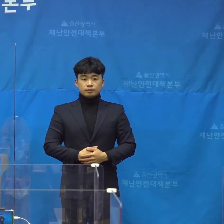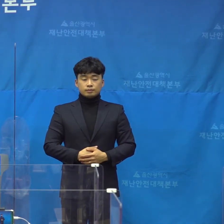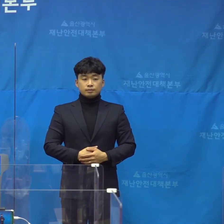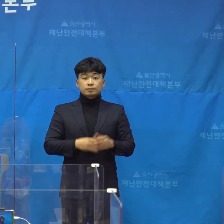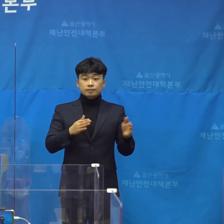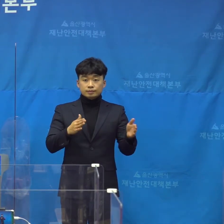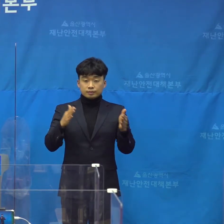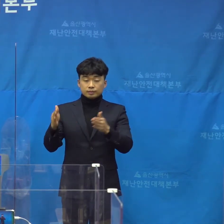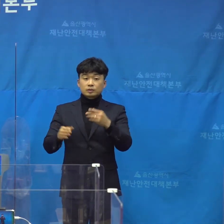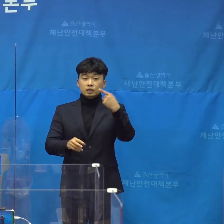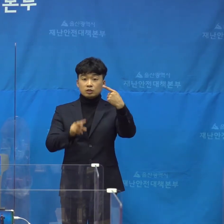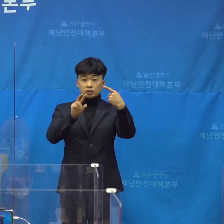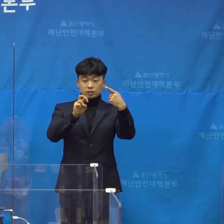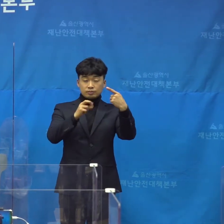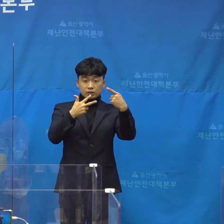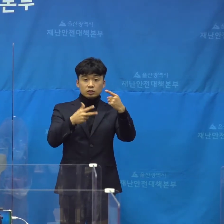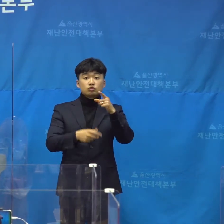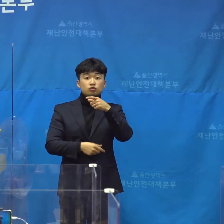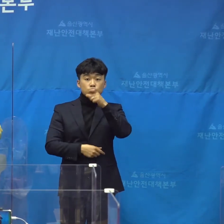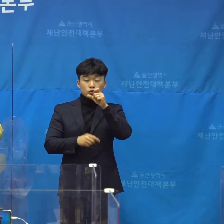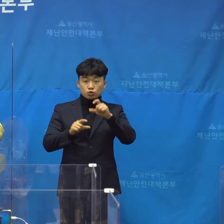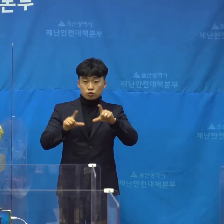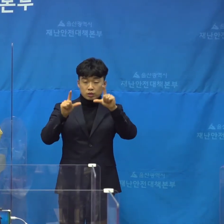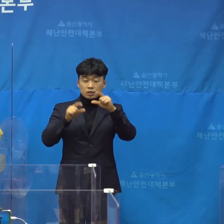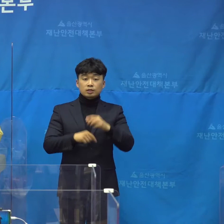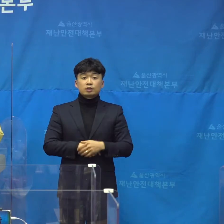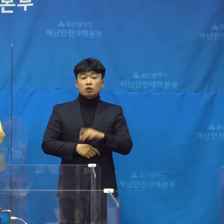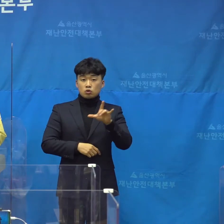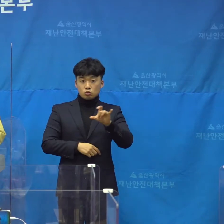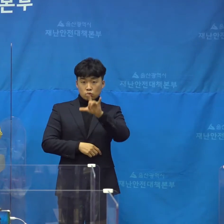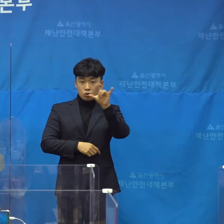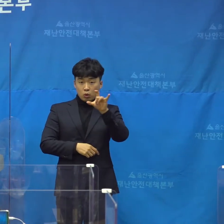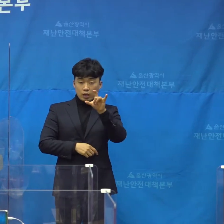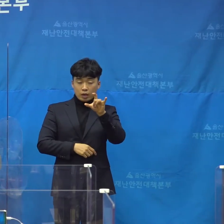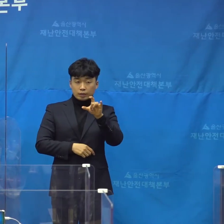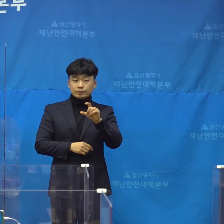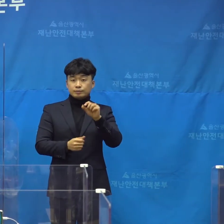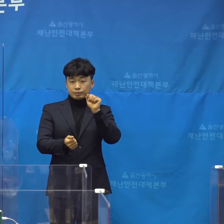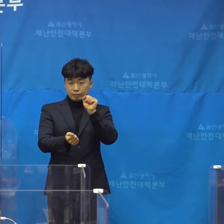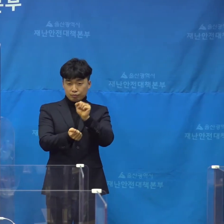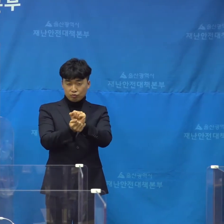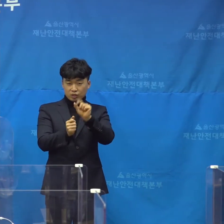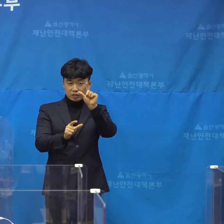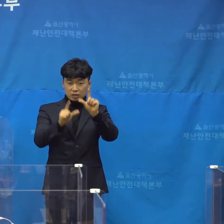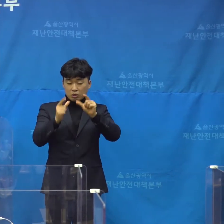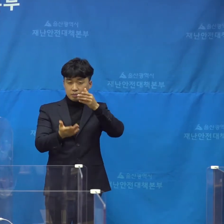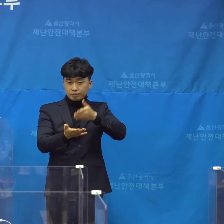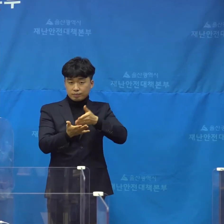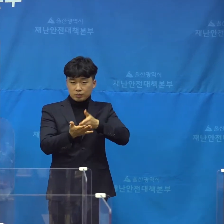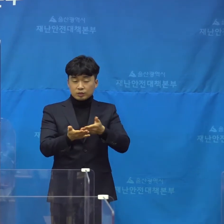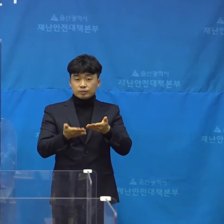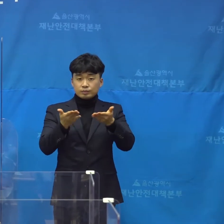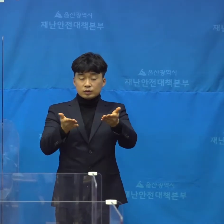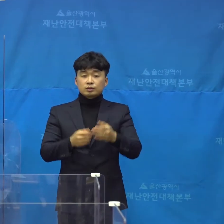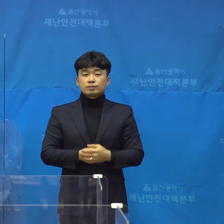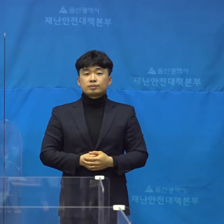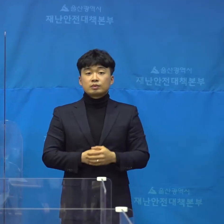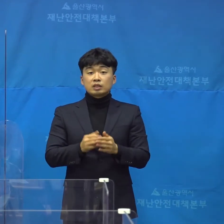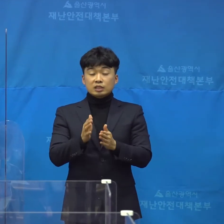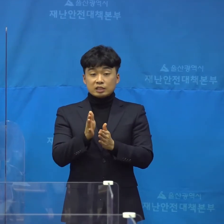이어서 1월 27일 수요일 코로나19 확진자 발생 및 조치 상황에 대한 브리핑을 시민건강국